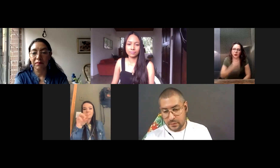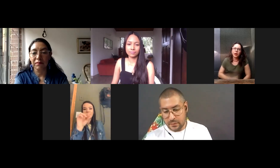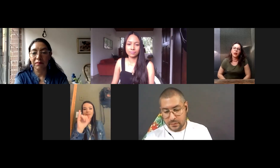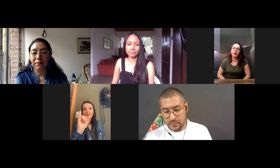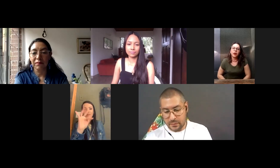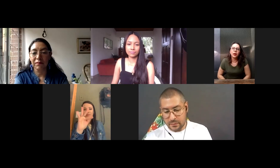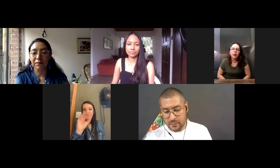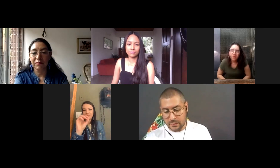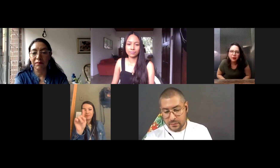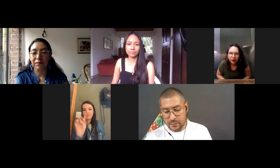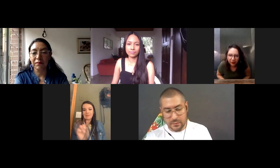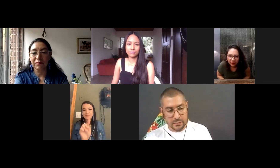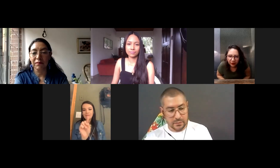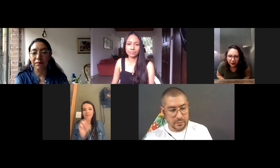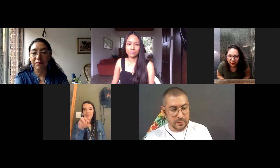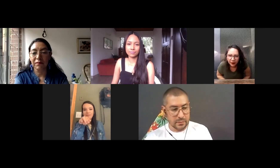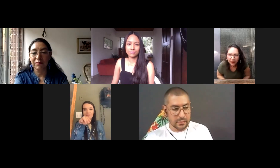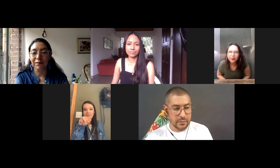curiosos